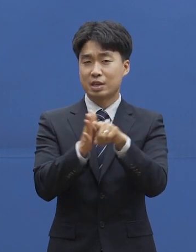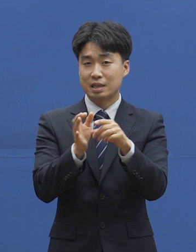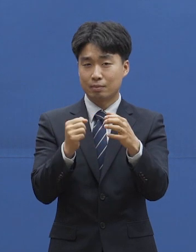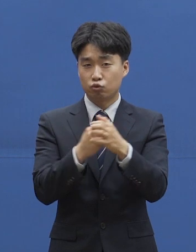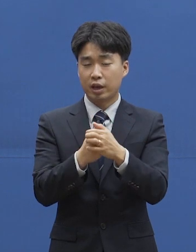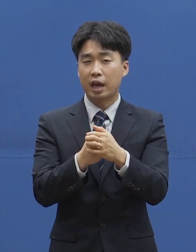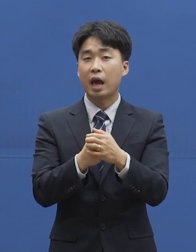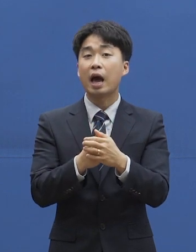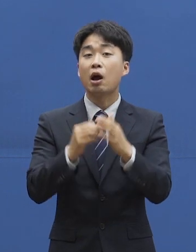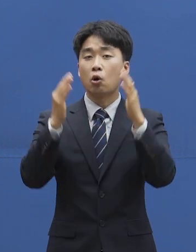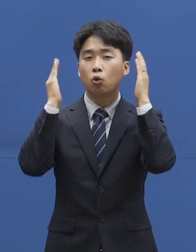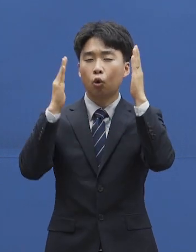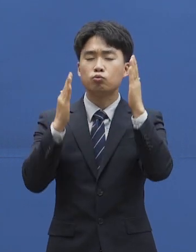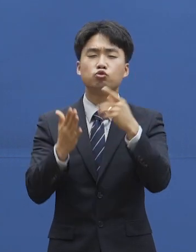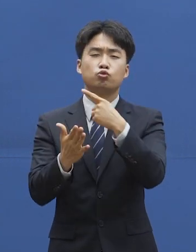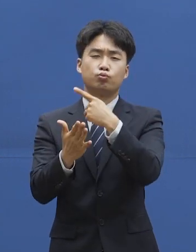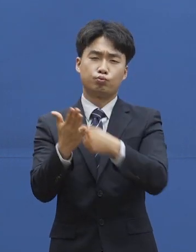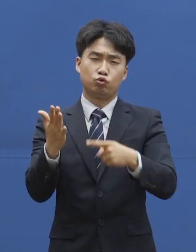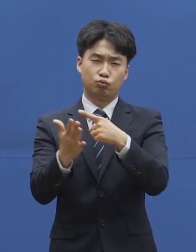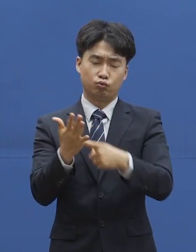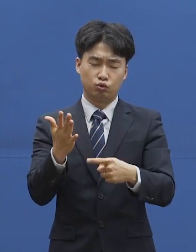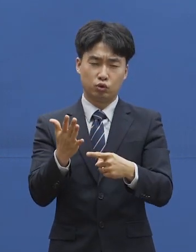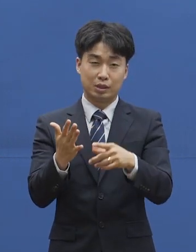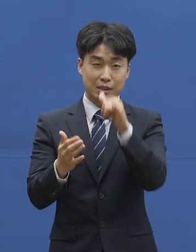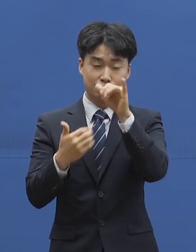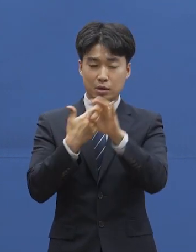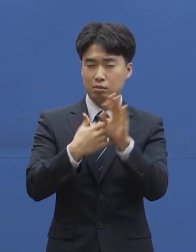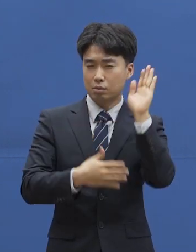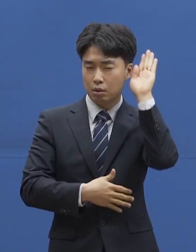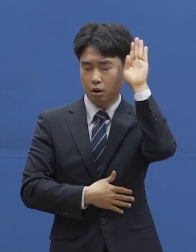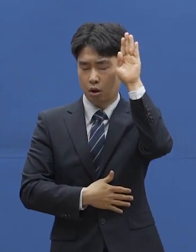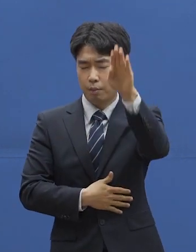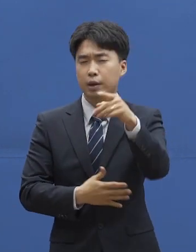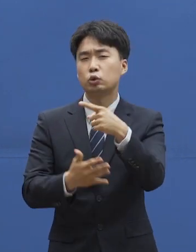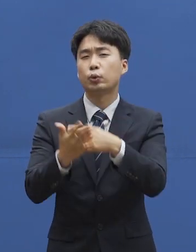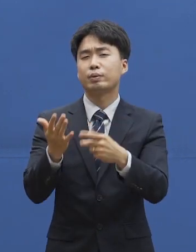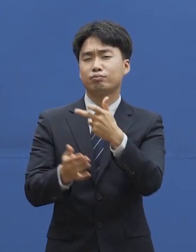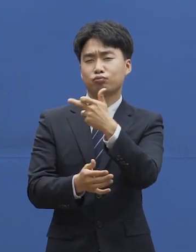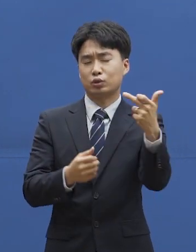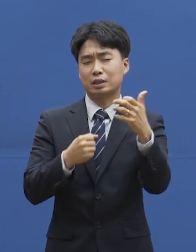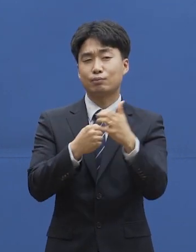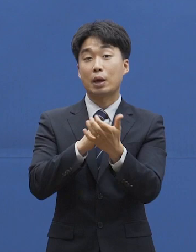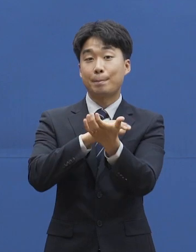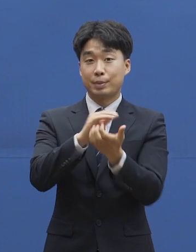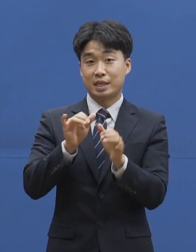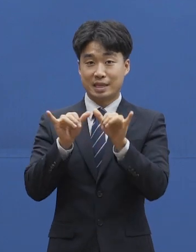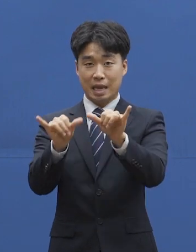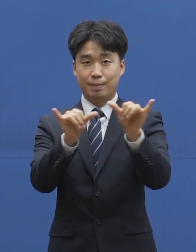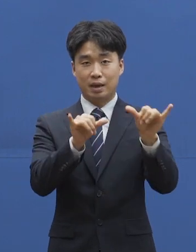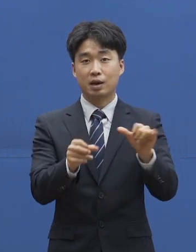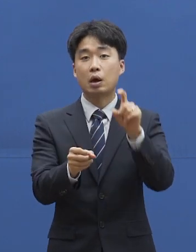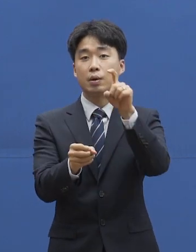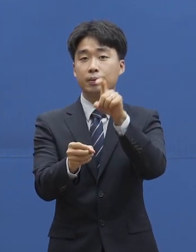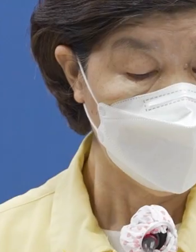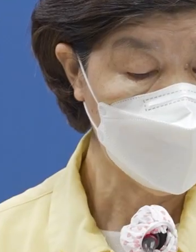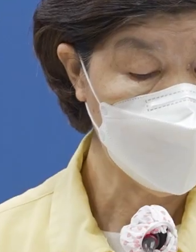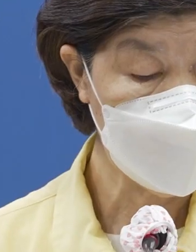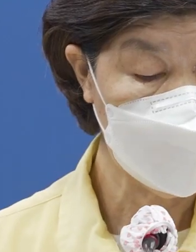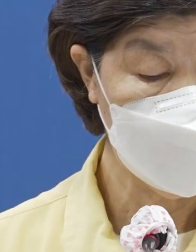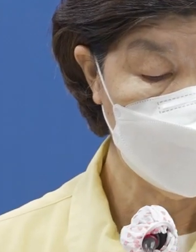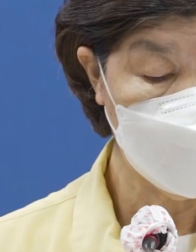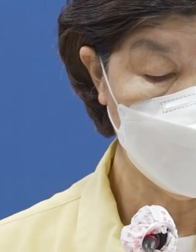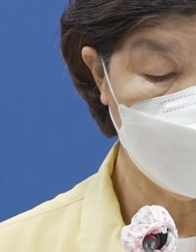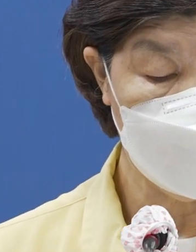학습 결손이 우리 아이들의 미래에 가져올 엄청난 피해를 사전에 예방해야 한다는 판단 때문입니다.